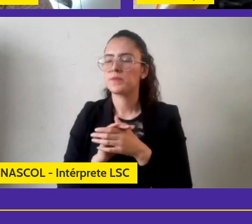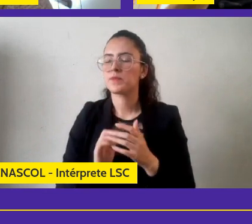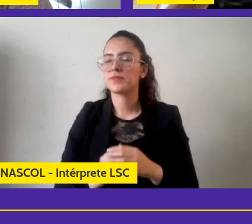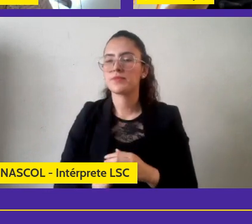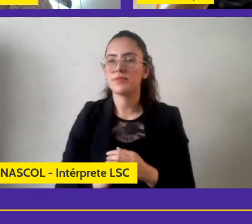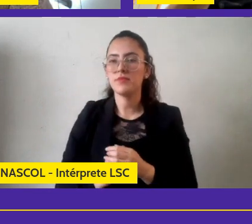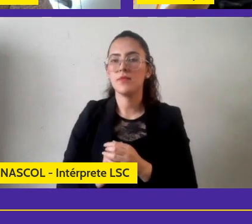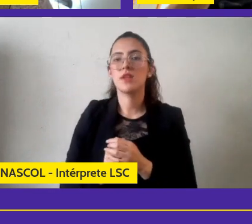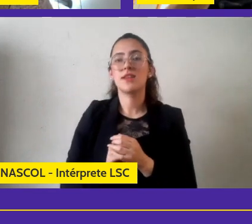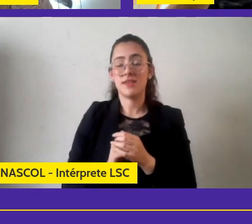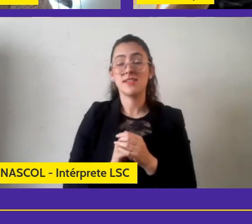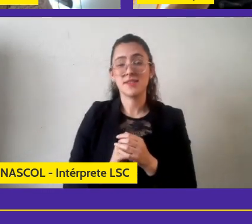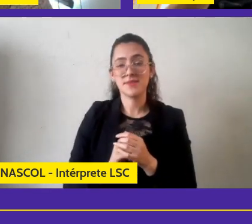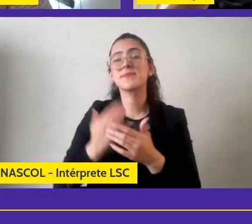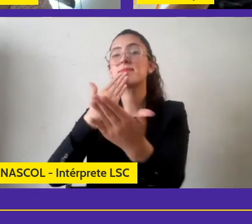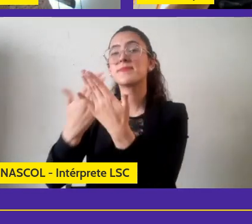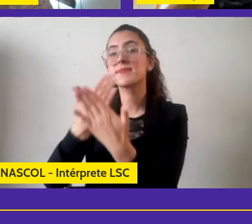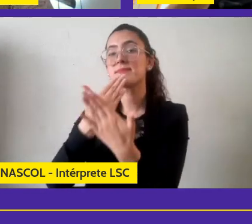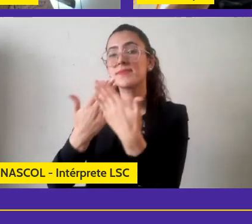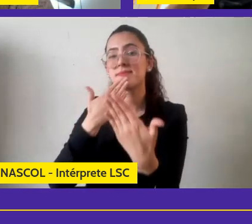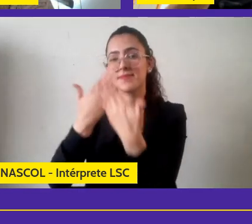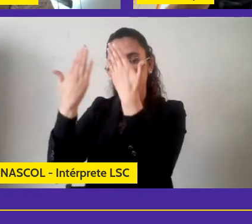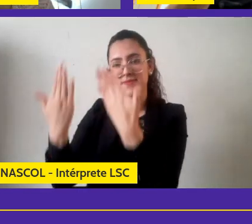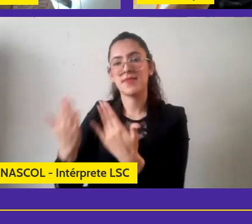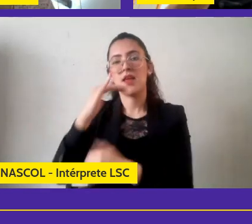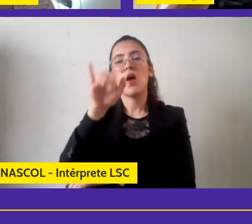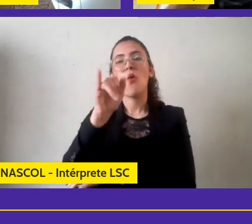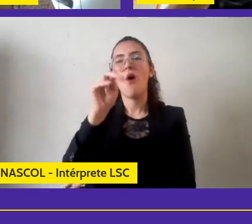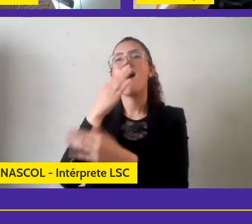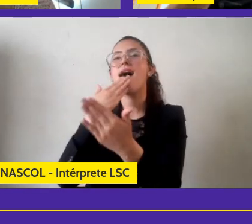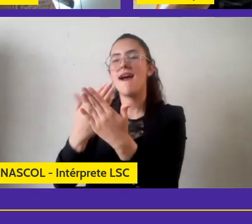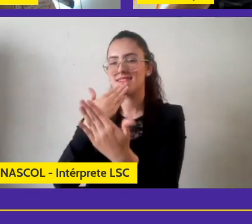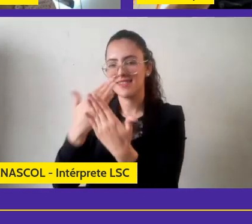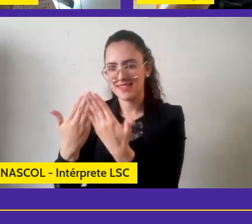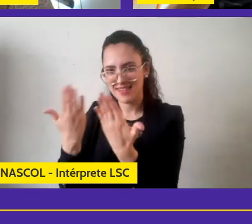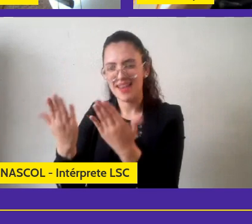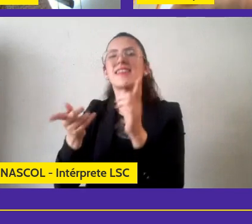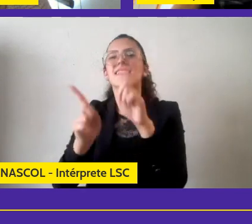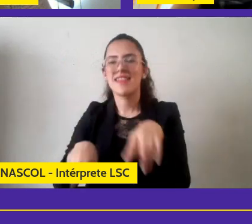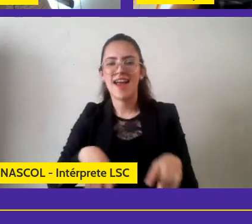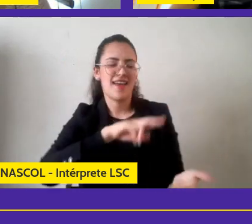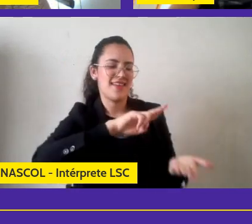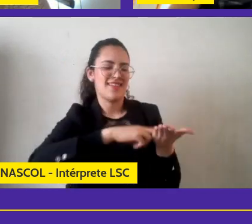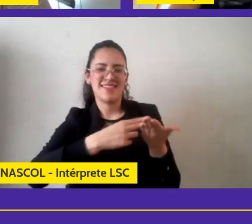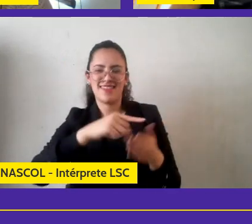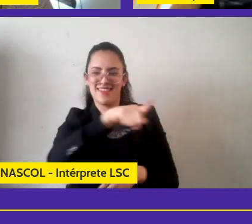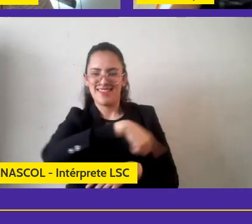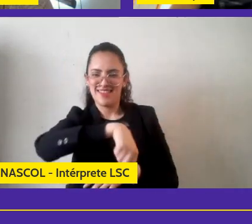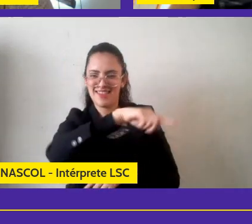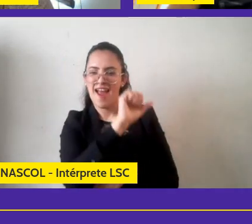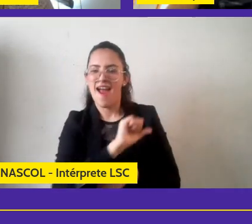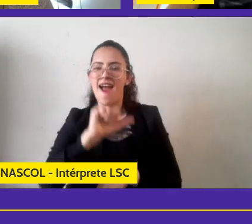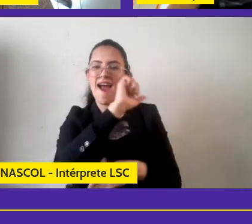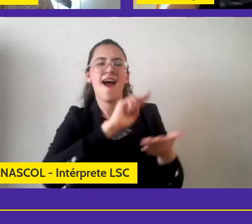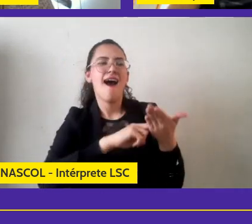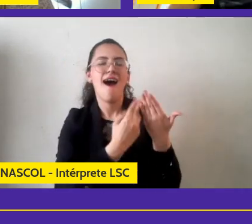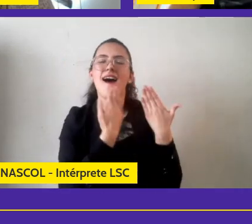No quiero dejar de darte las gracias, Juan, por este momento y por supuesto a nuestras intérpretes que hicieron accesible